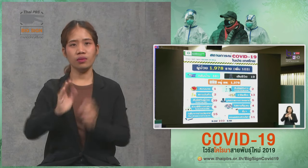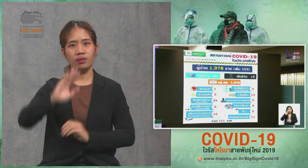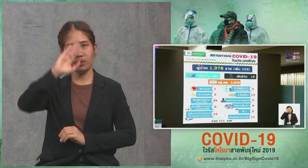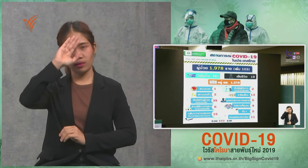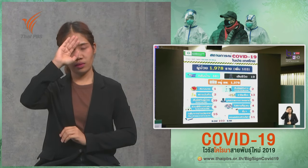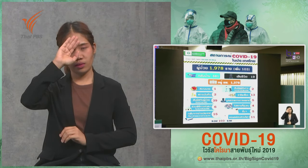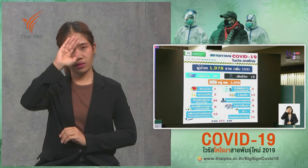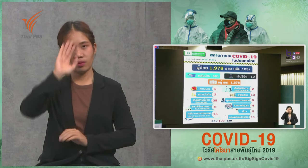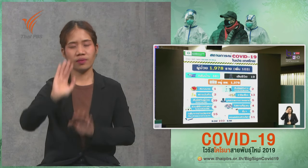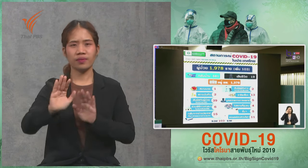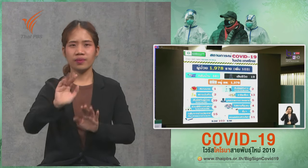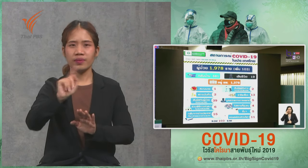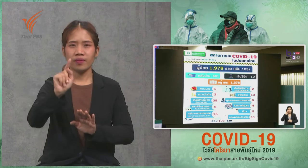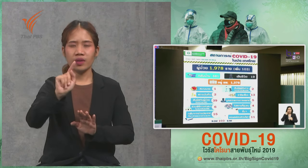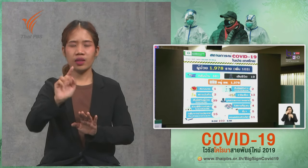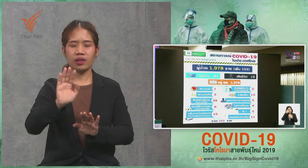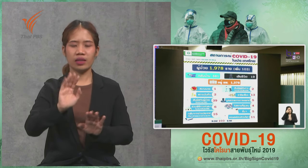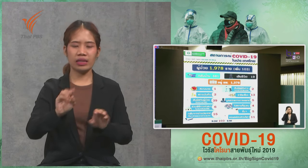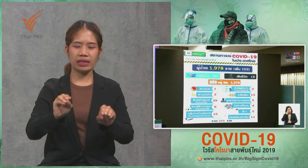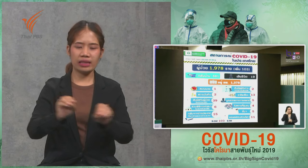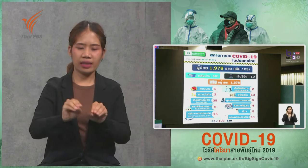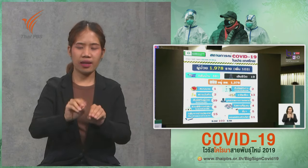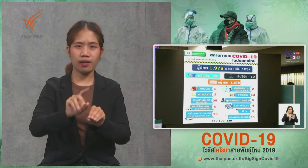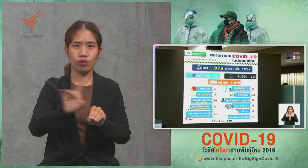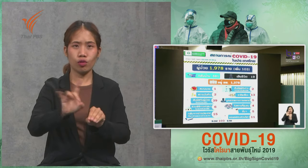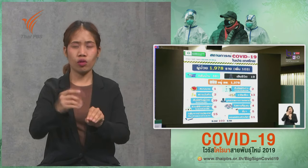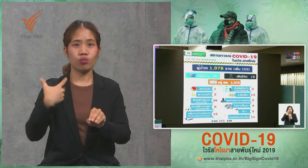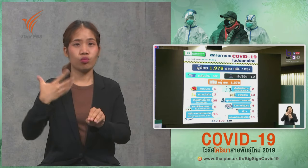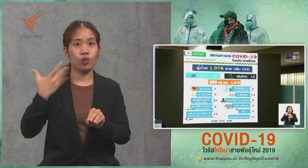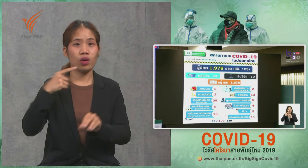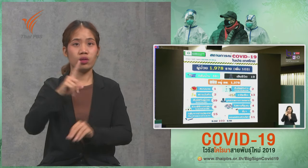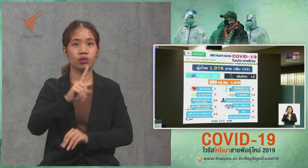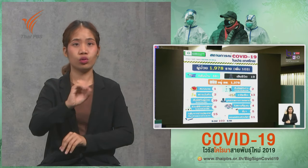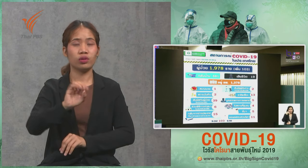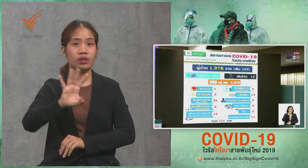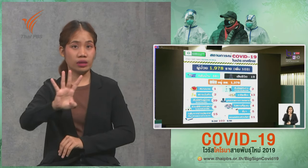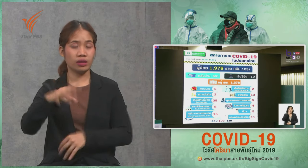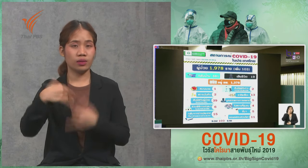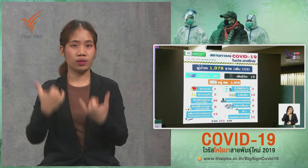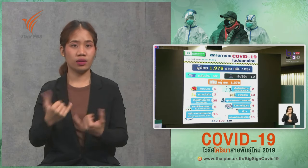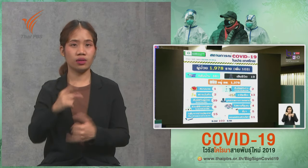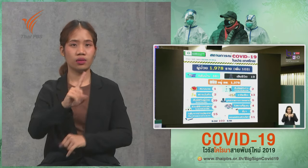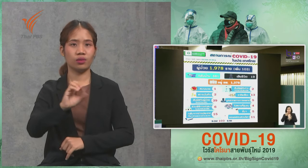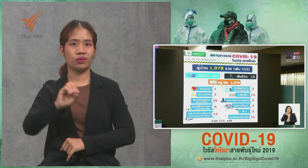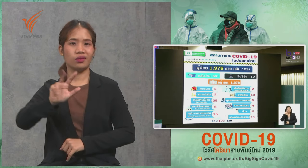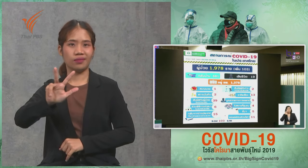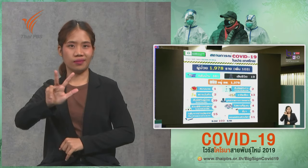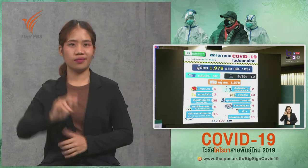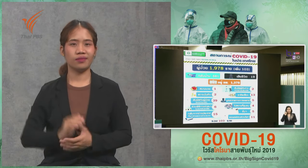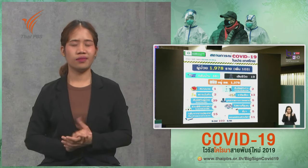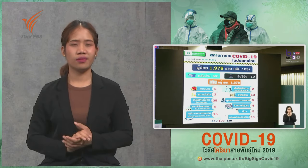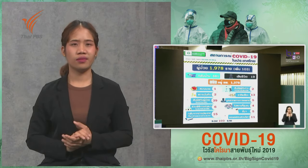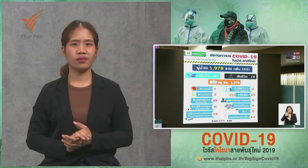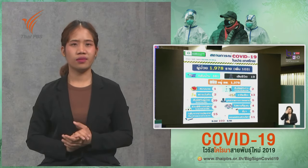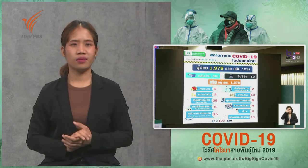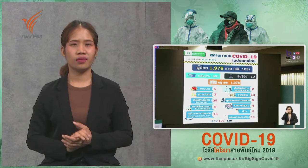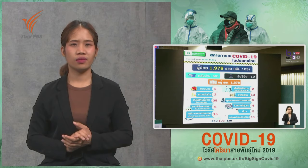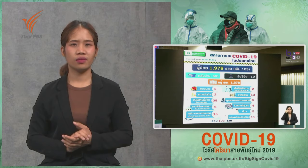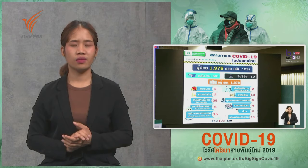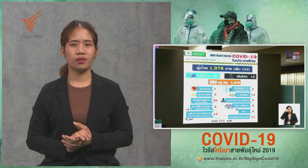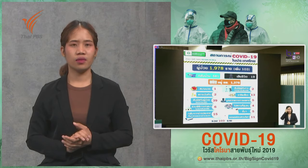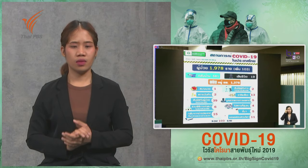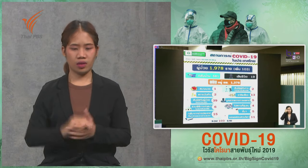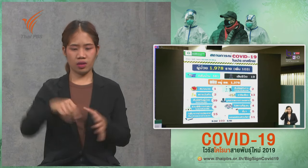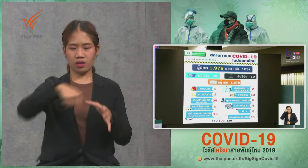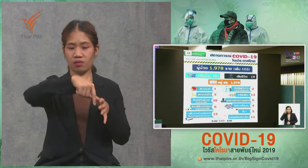ยมาอยู่เรียร้อยนะครับก็เมื่อวานนี้ประมาณ104นะครับวันนี้ก็103คนนะครับในจำนวน